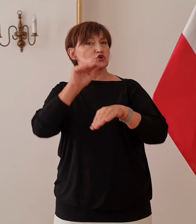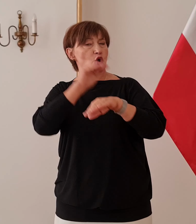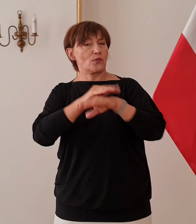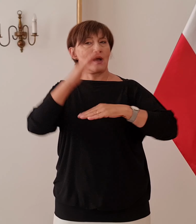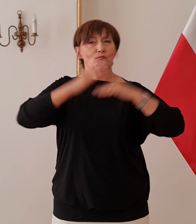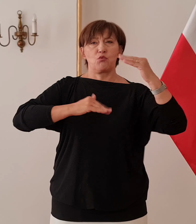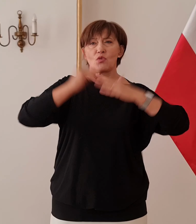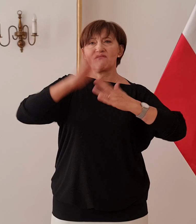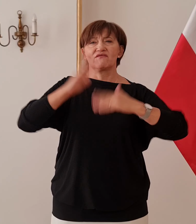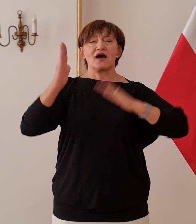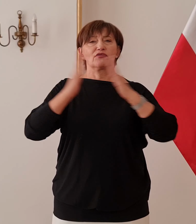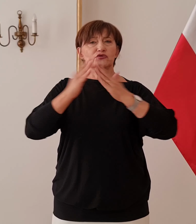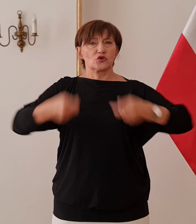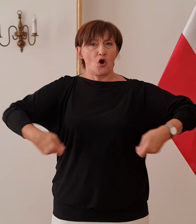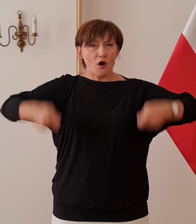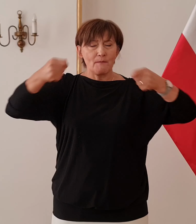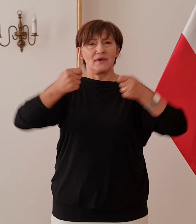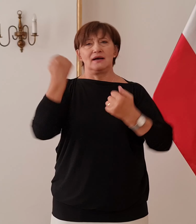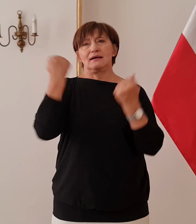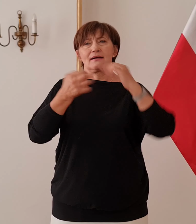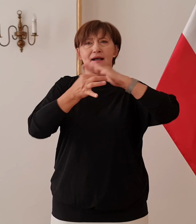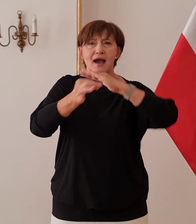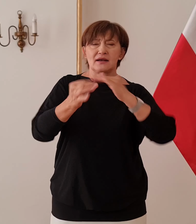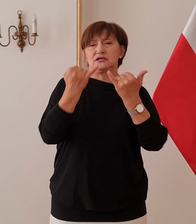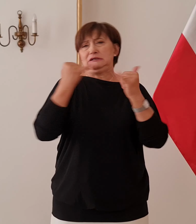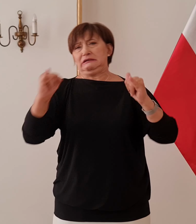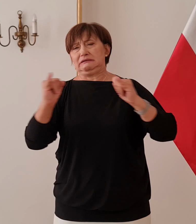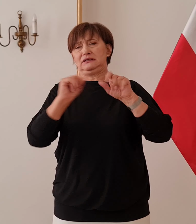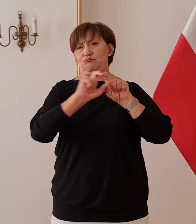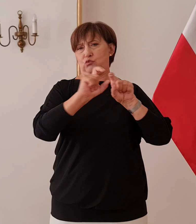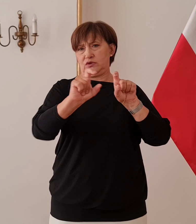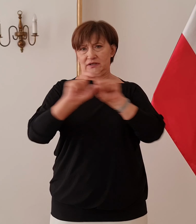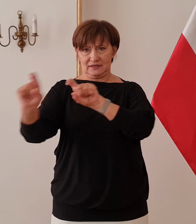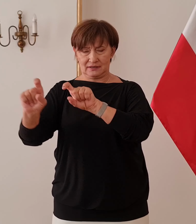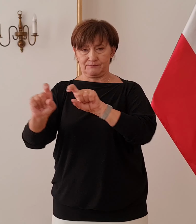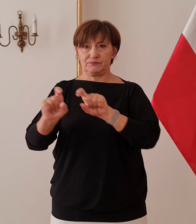pozwoleniem na prowadzenie robót budowlanych.